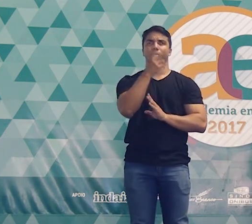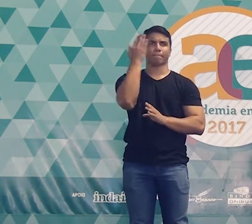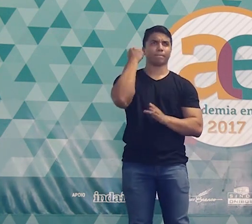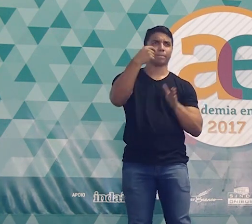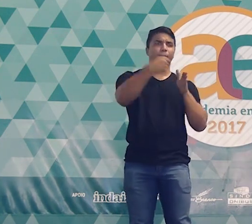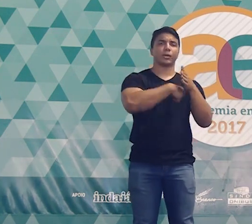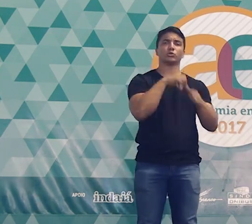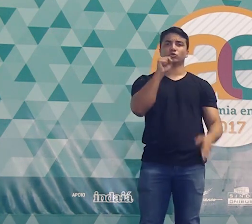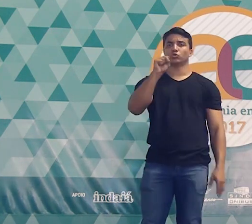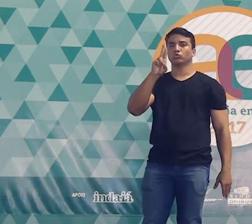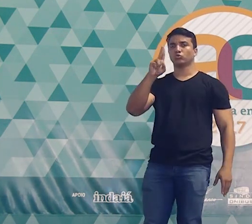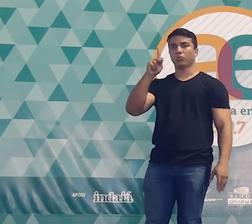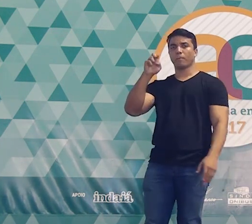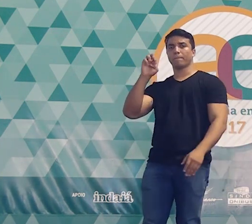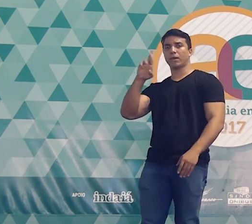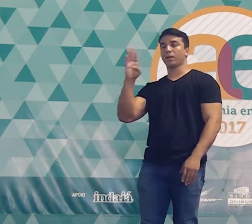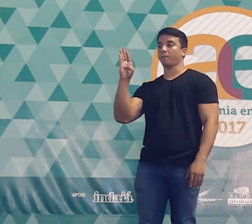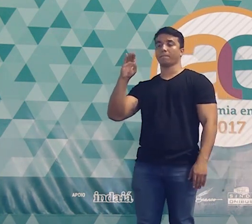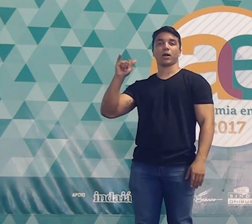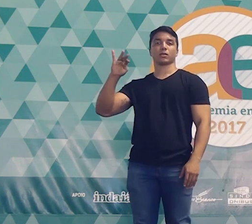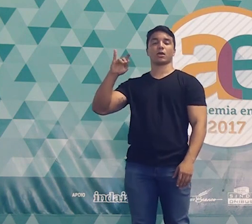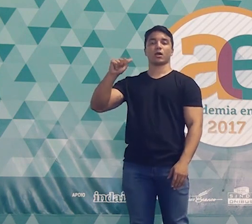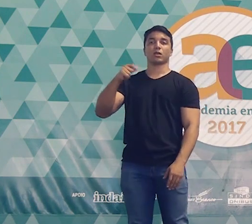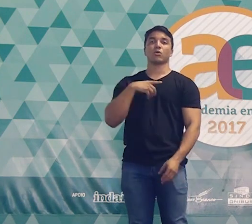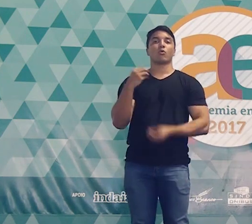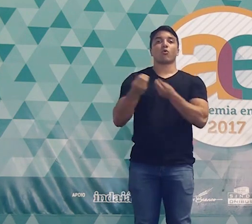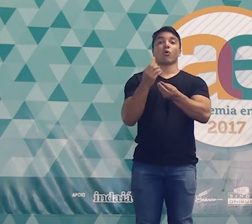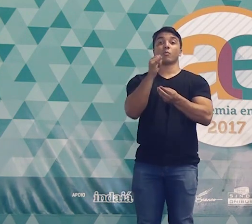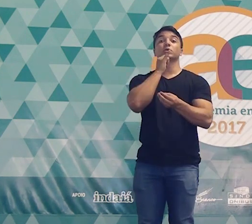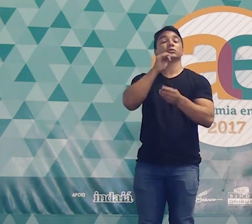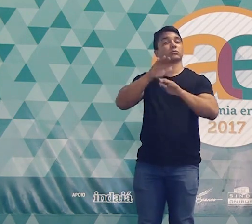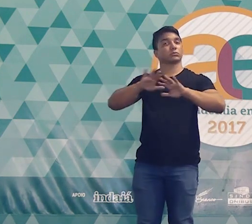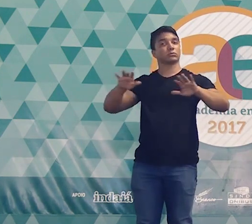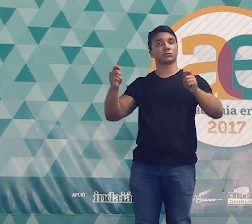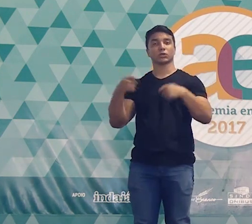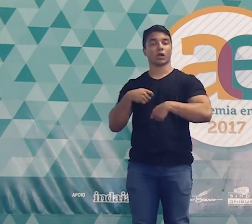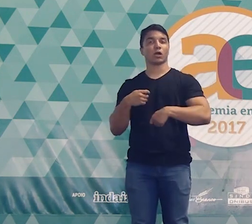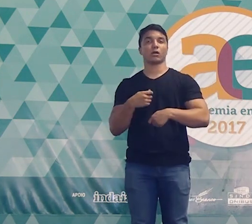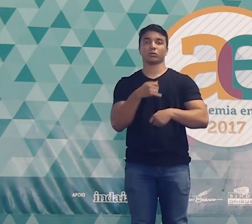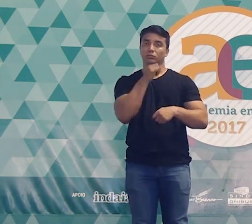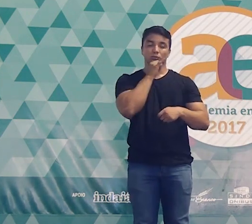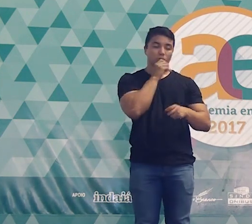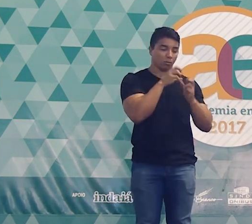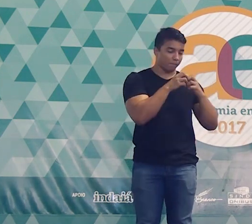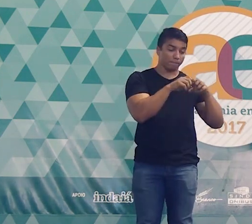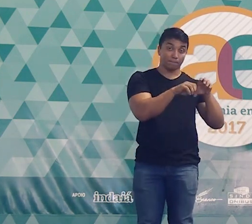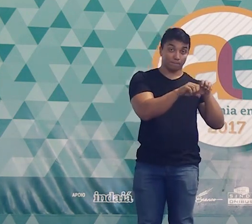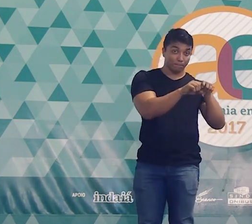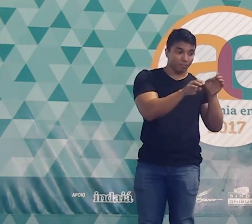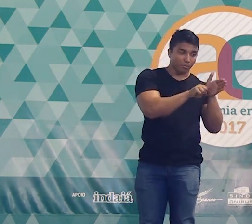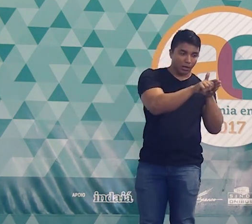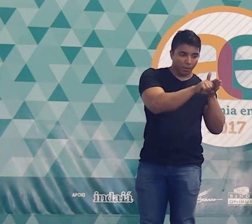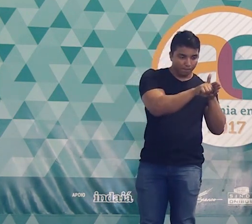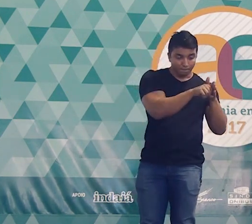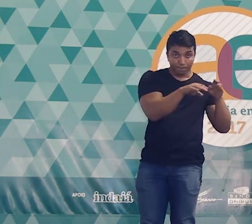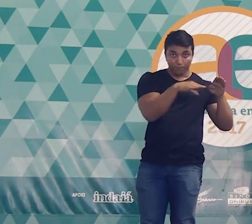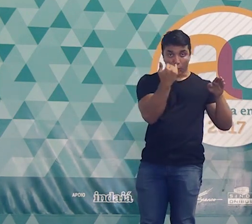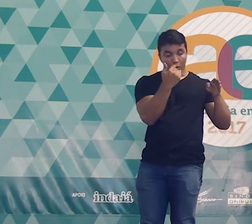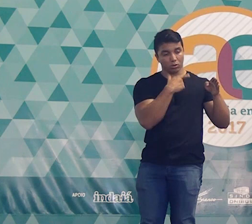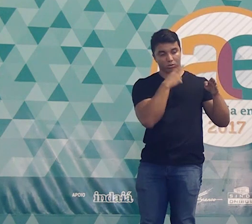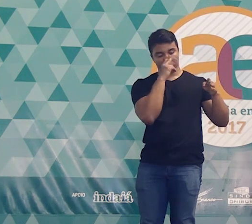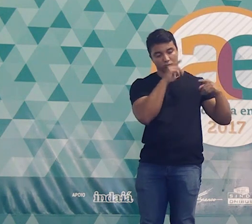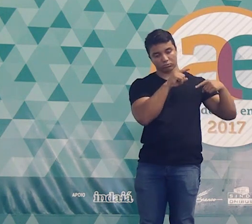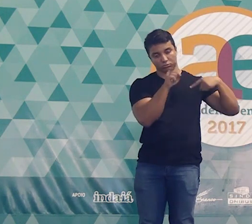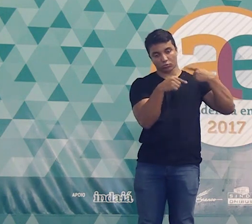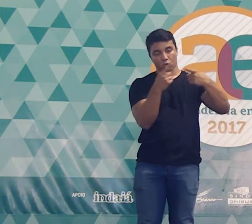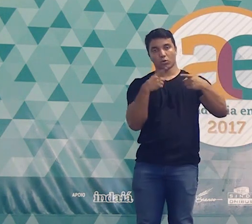perguntou sobre as superbactérias, está aqui. Superbactérias podem aparecer dessa forma. Bactérias morrem, outras ali